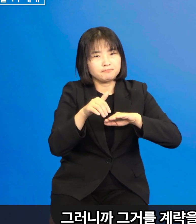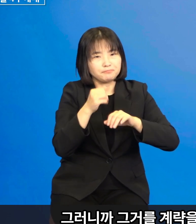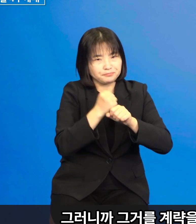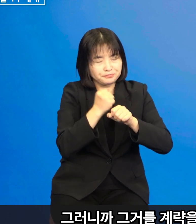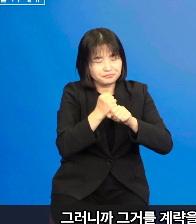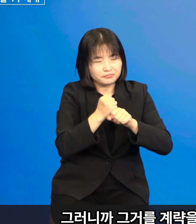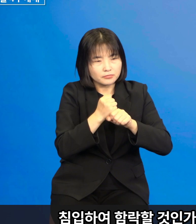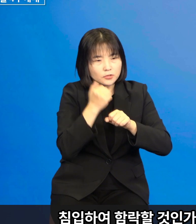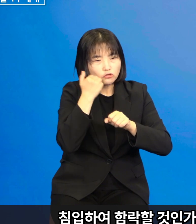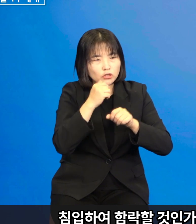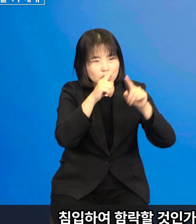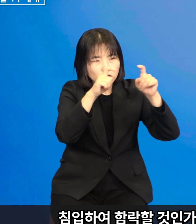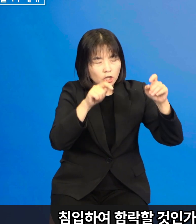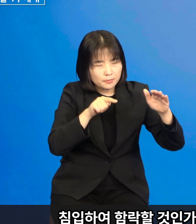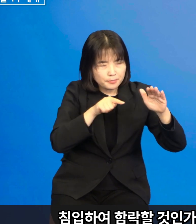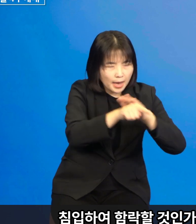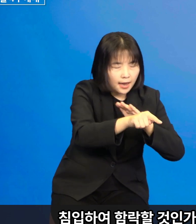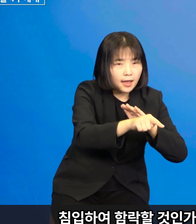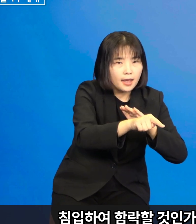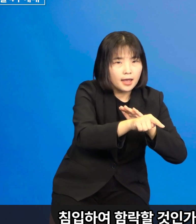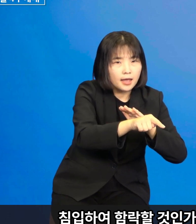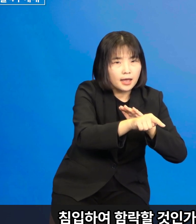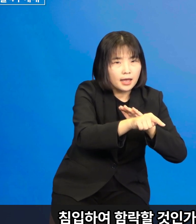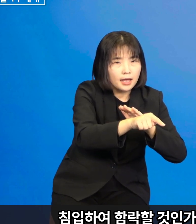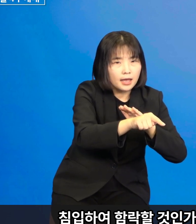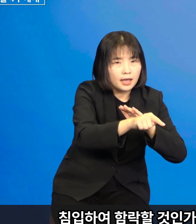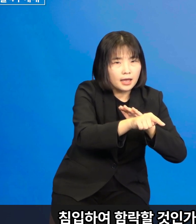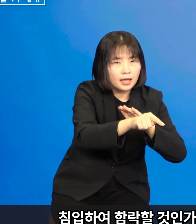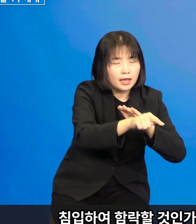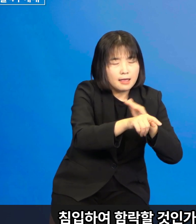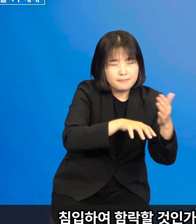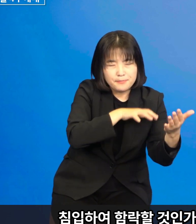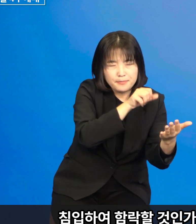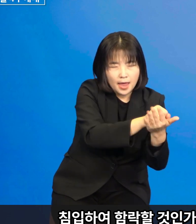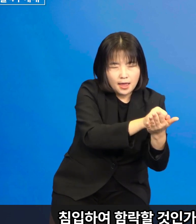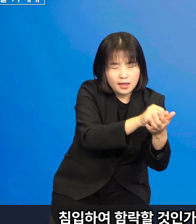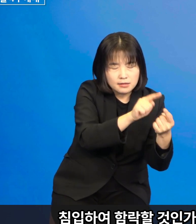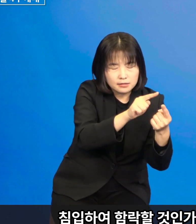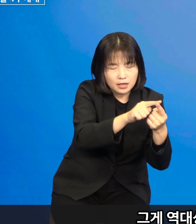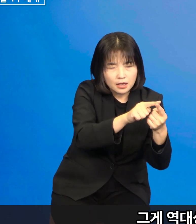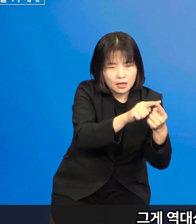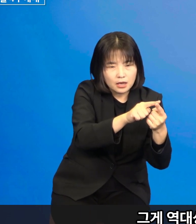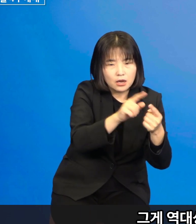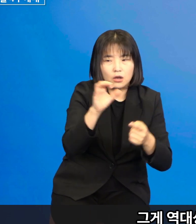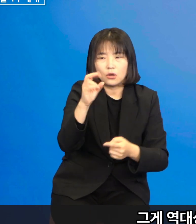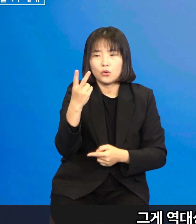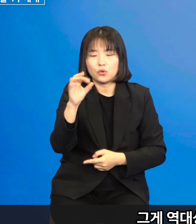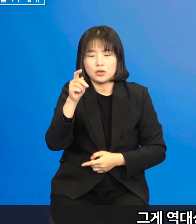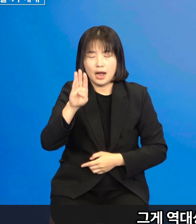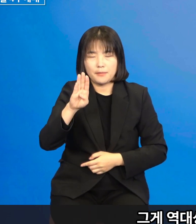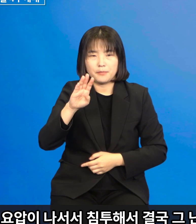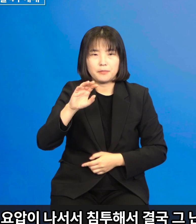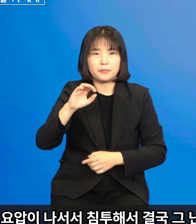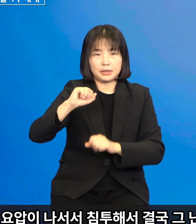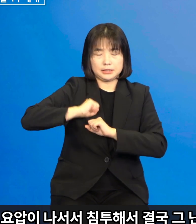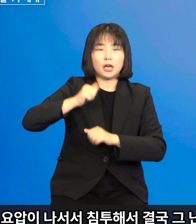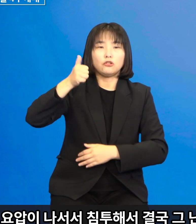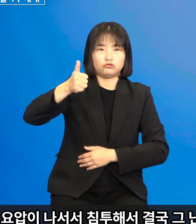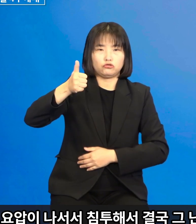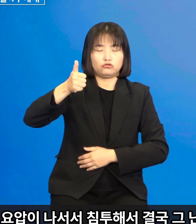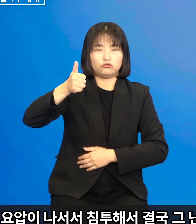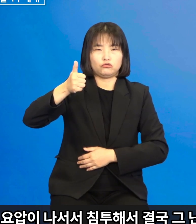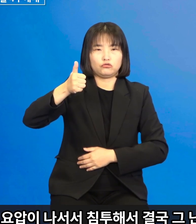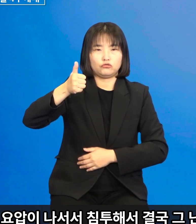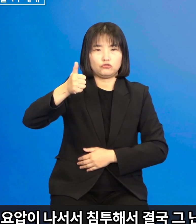들어갔어 침입하여 함락할 것인가 했을 때 요압 장군이 나섭니다. 그게 역대상 11장에 나와요. 요압이